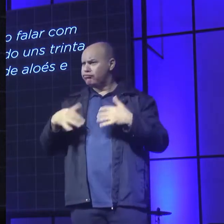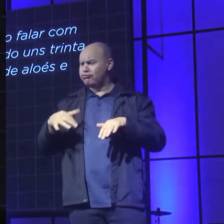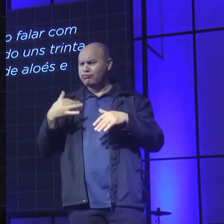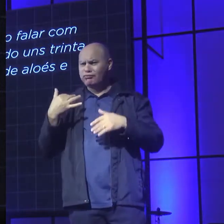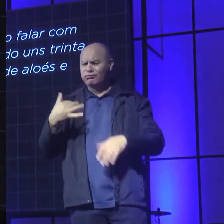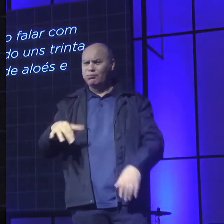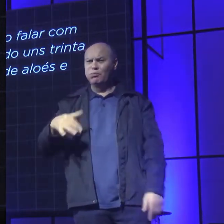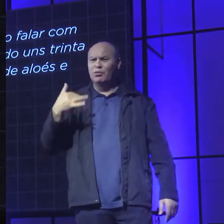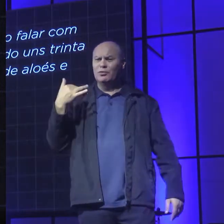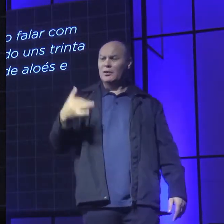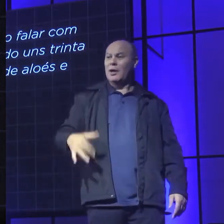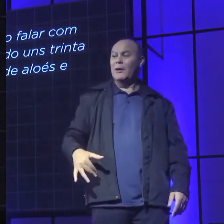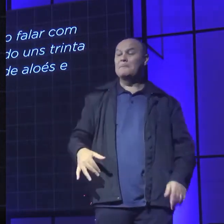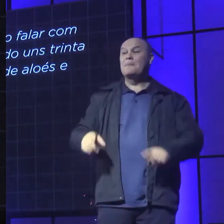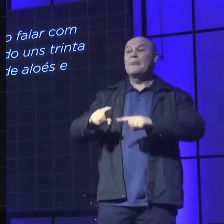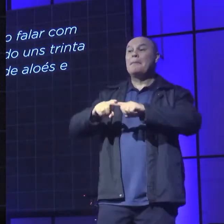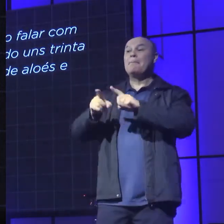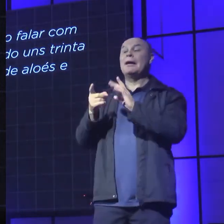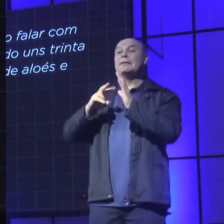nos mostra?